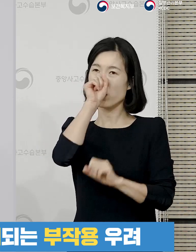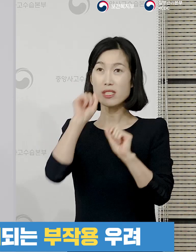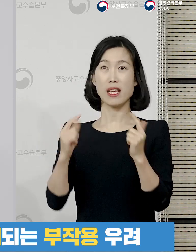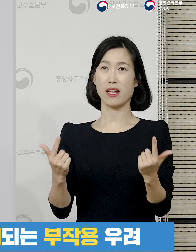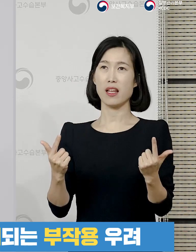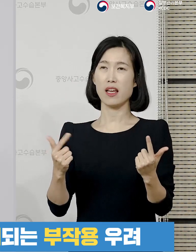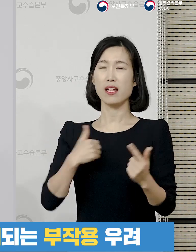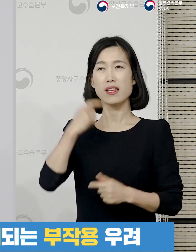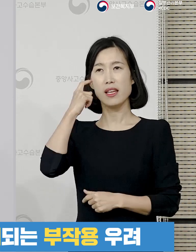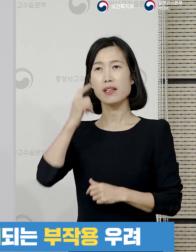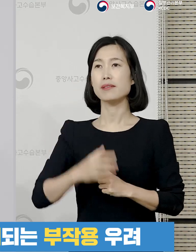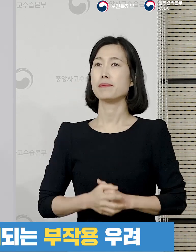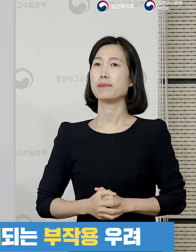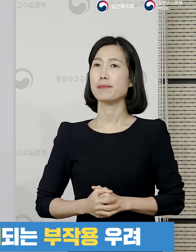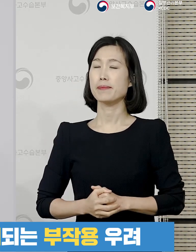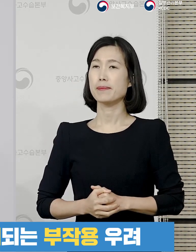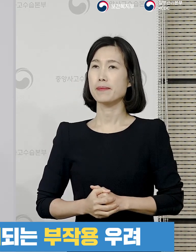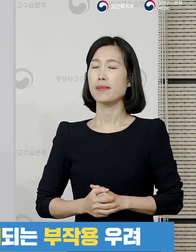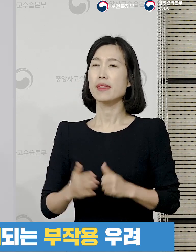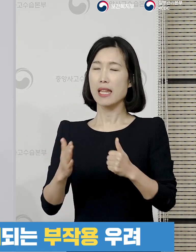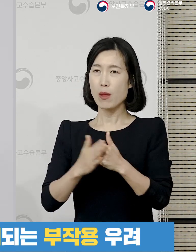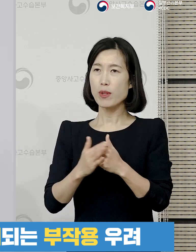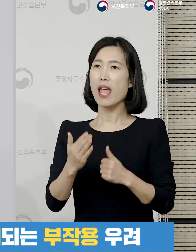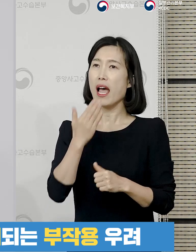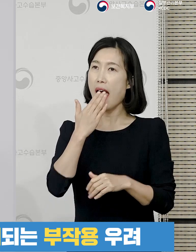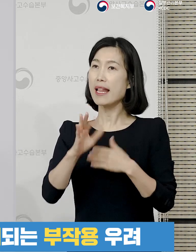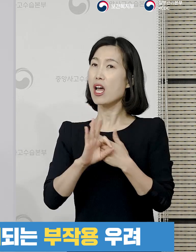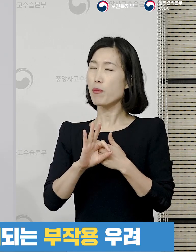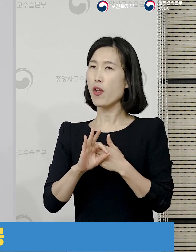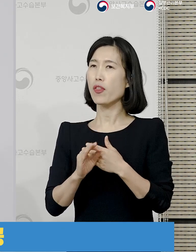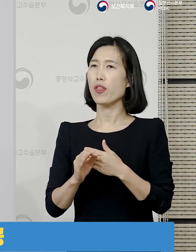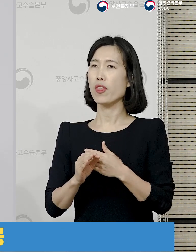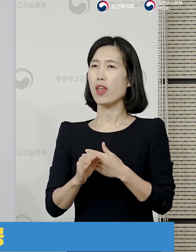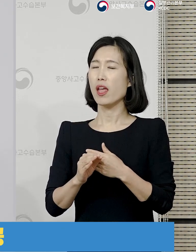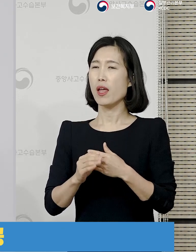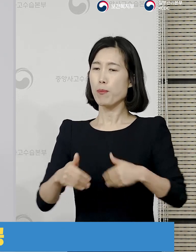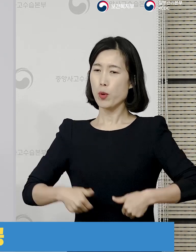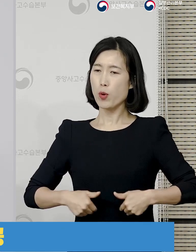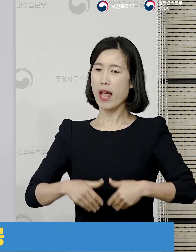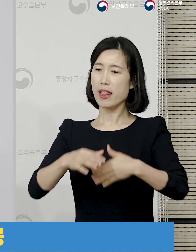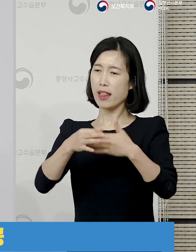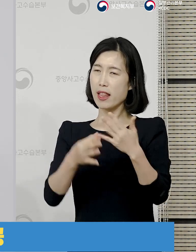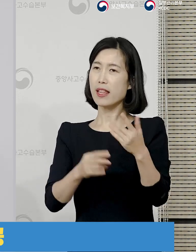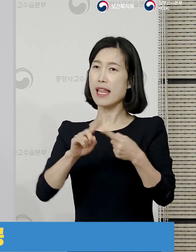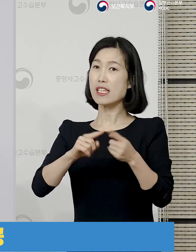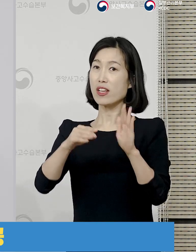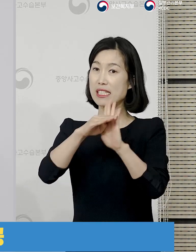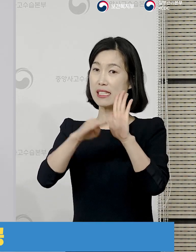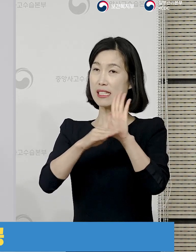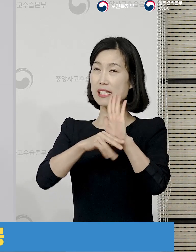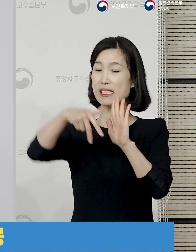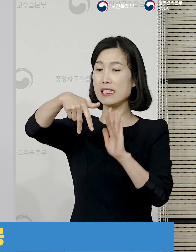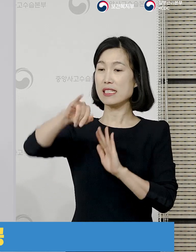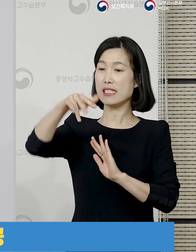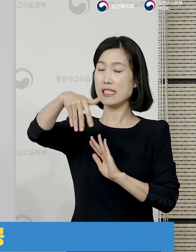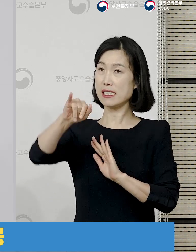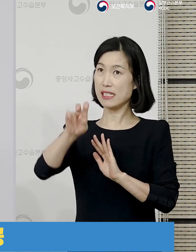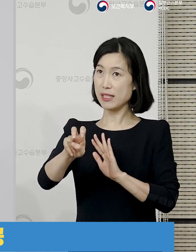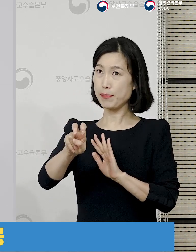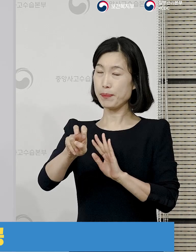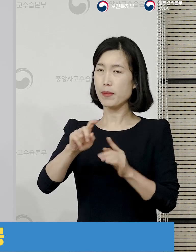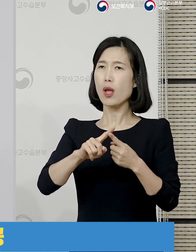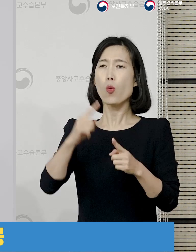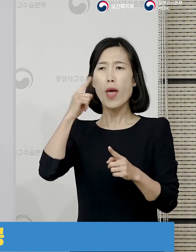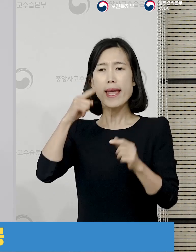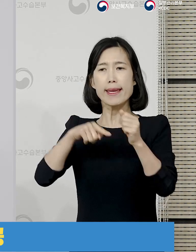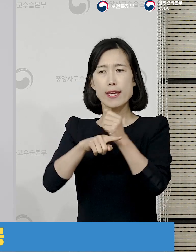부작용에 대해서도 바람직하지 않다라고 저희들 판단하고 있습니다. 가능하다면 저희들이 여러 가지 필요한